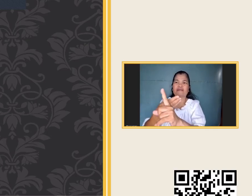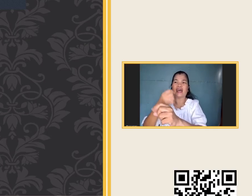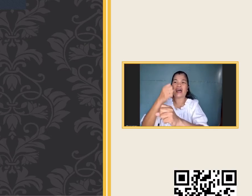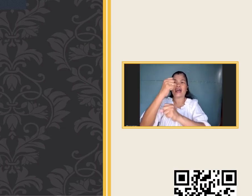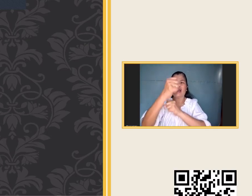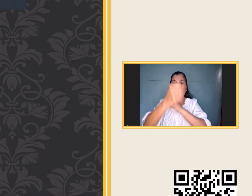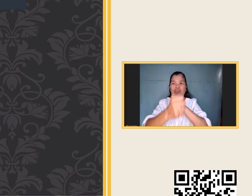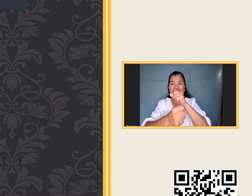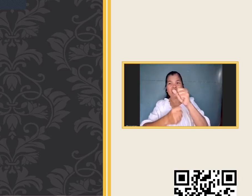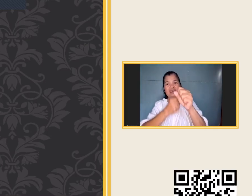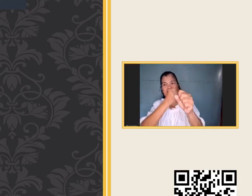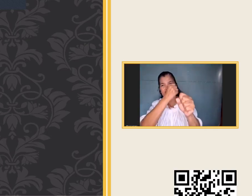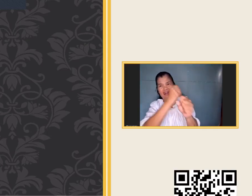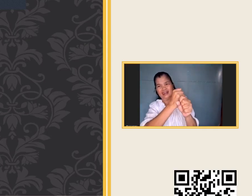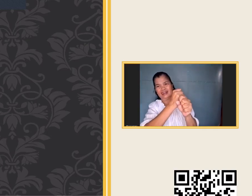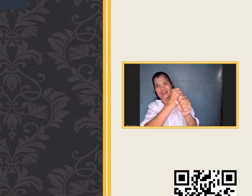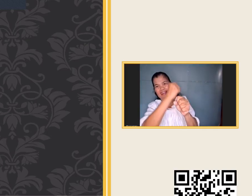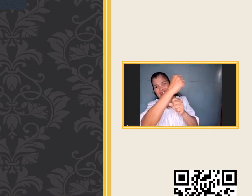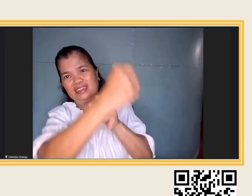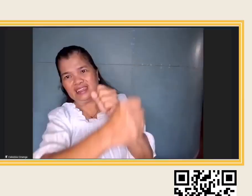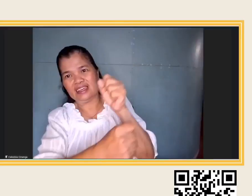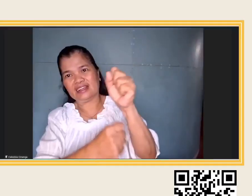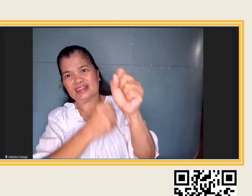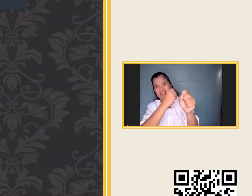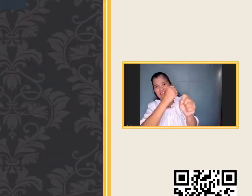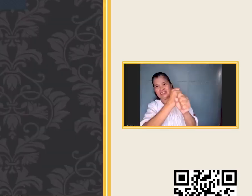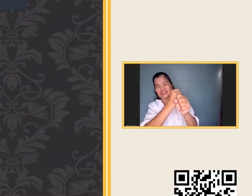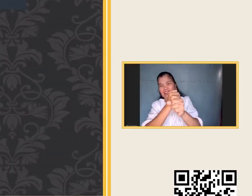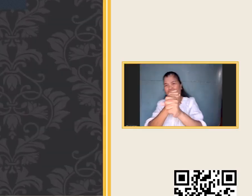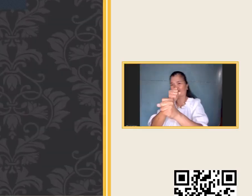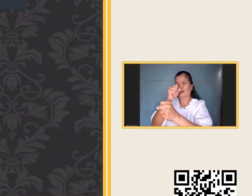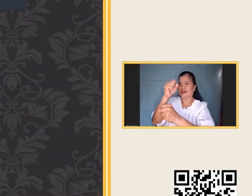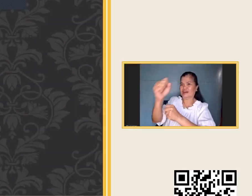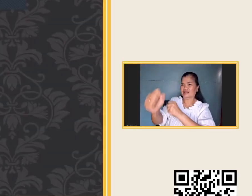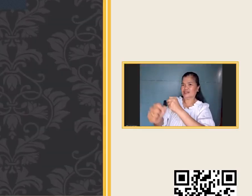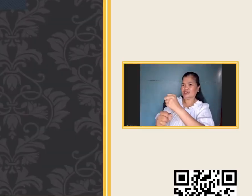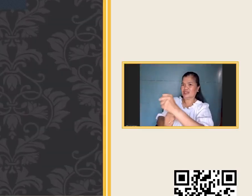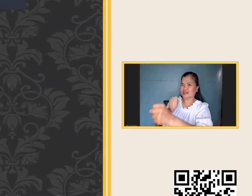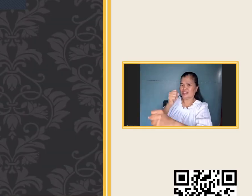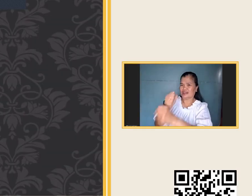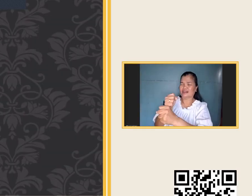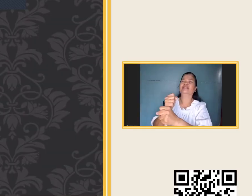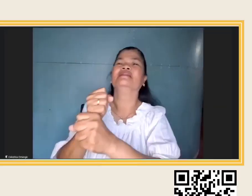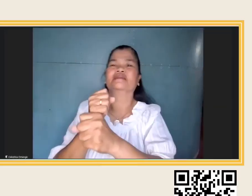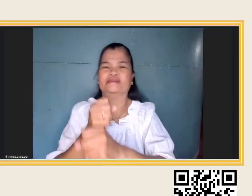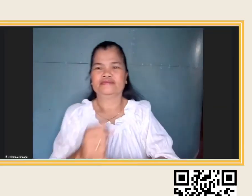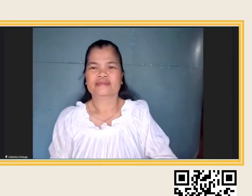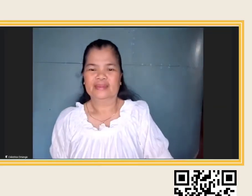months of the year. Year. This is year. Year.